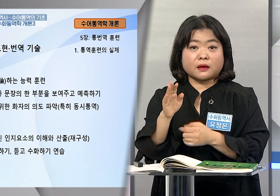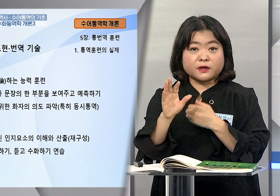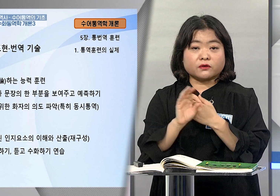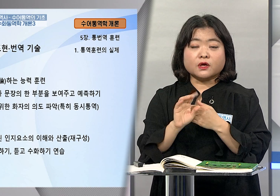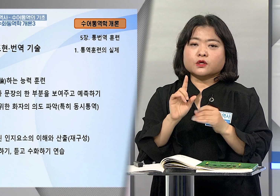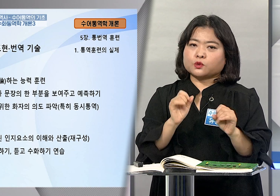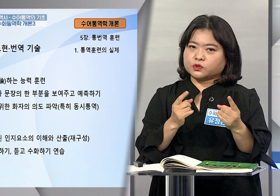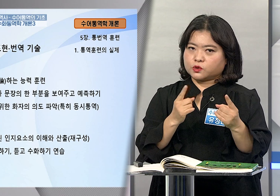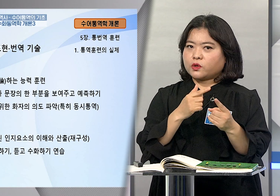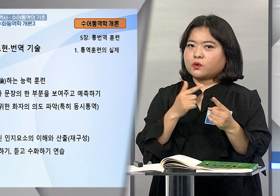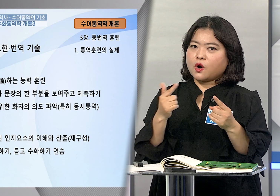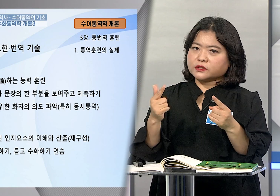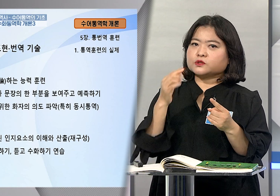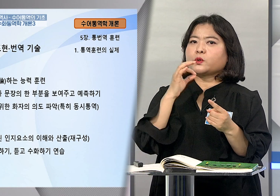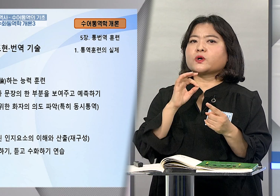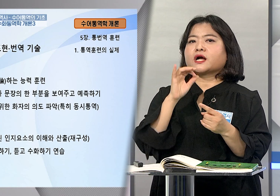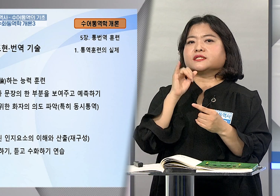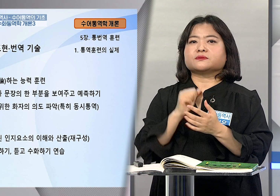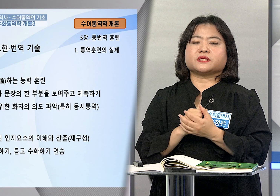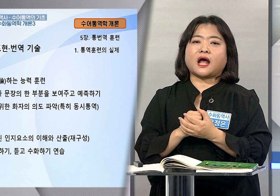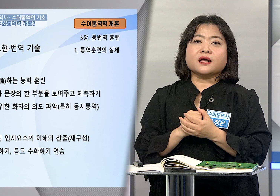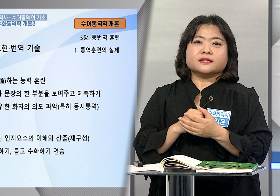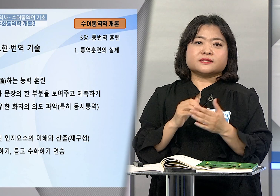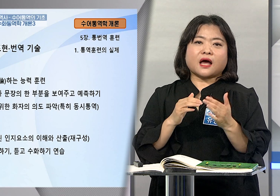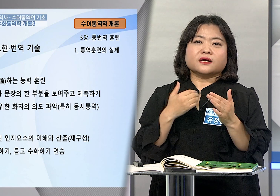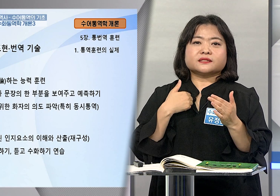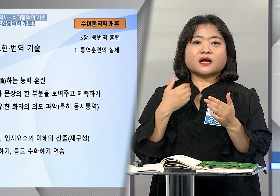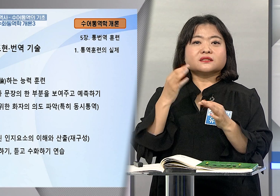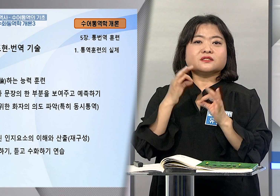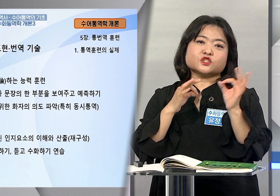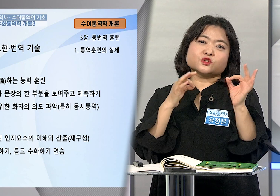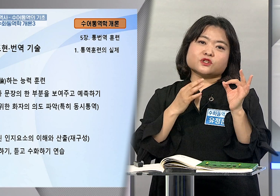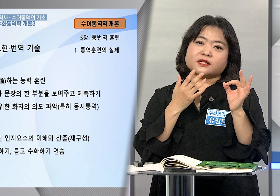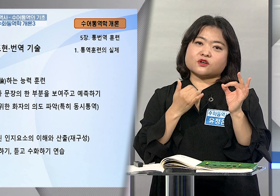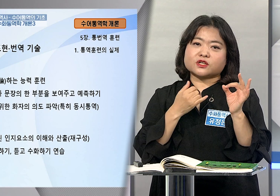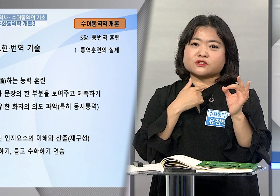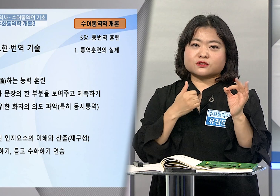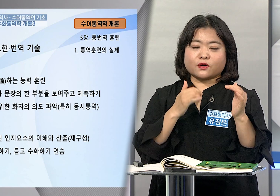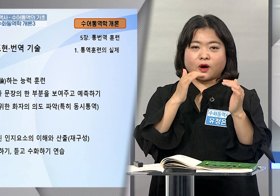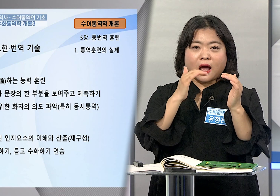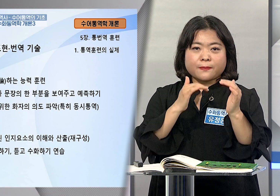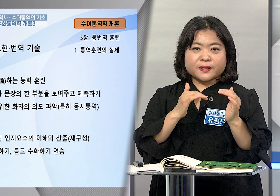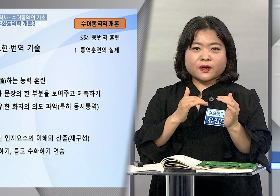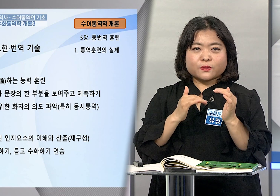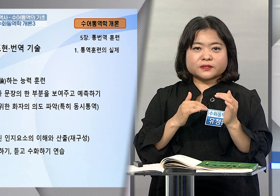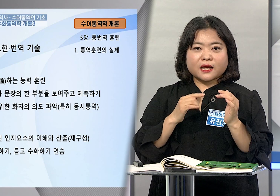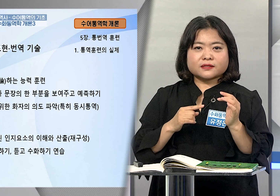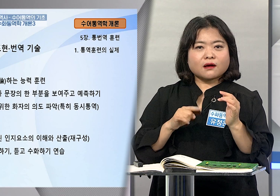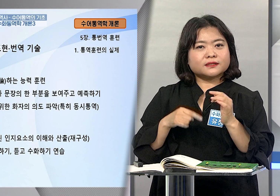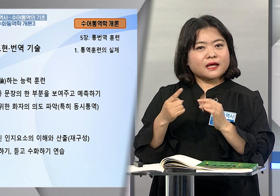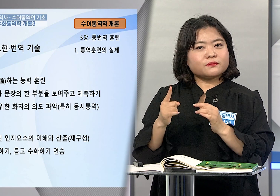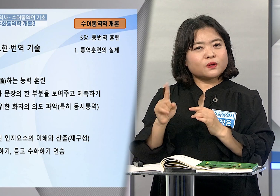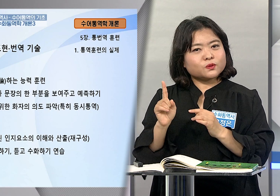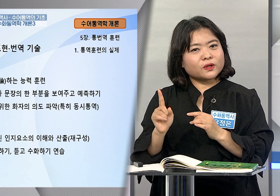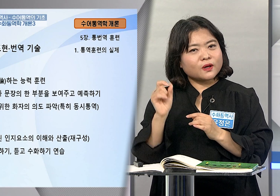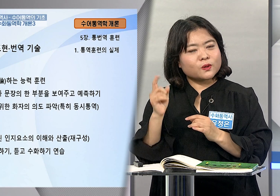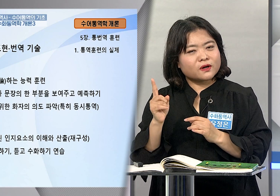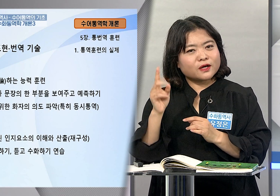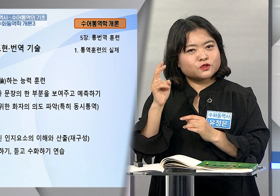가면 동시통역이 훨씬 더 효과가 있습니다. 자, 제가 그런 실수를 한 적이 있었어요. 앞에 내용을 따라서 그 다음 내용은 요게 나올 거야.